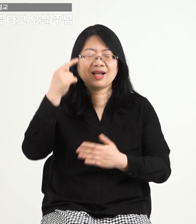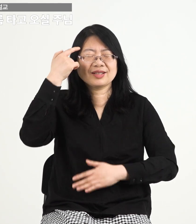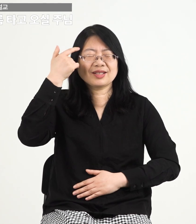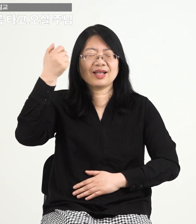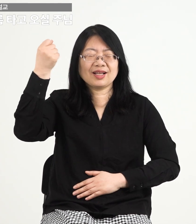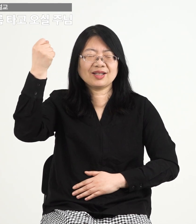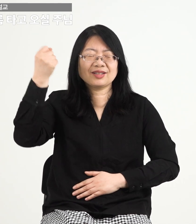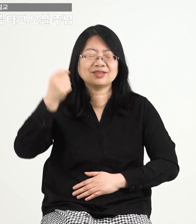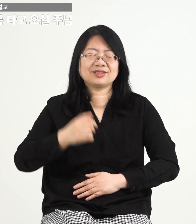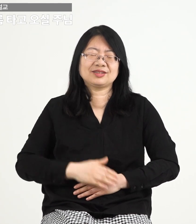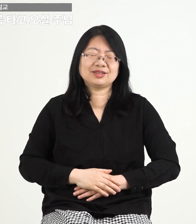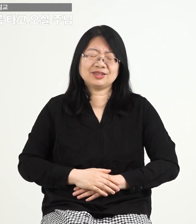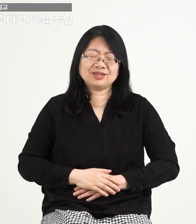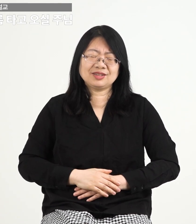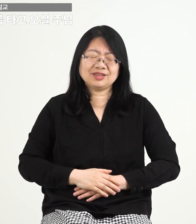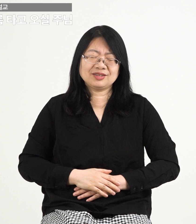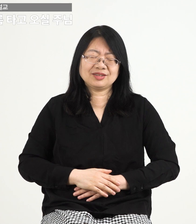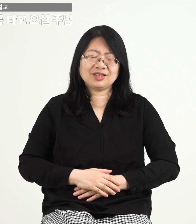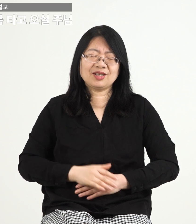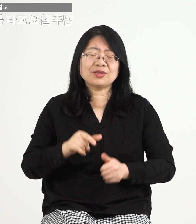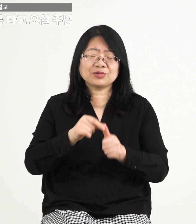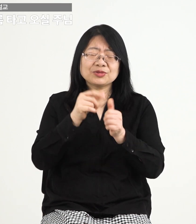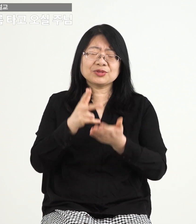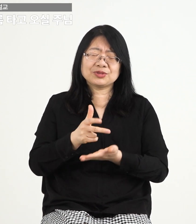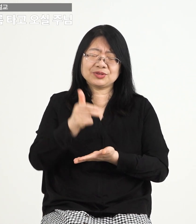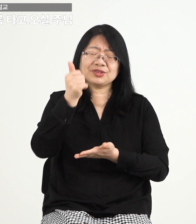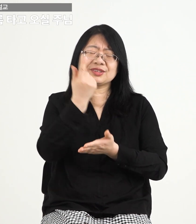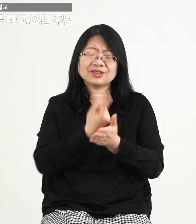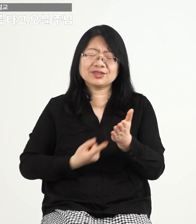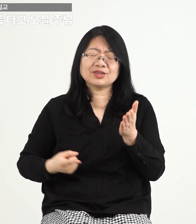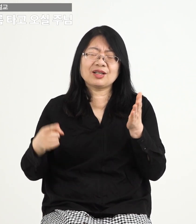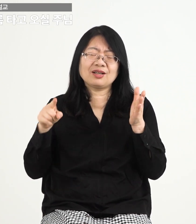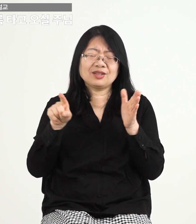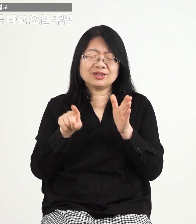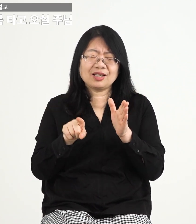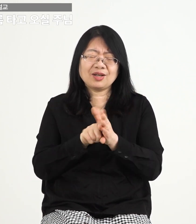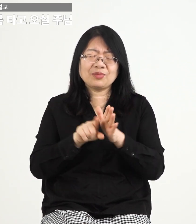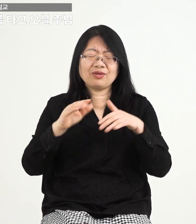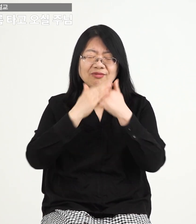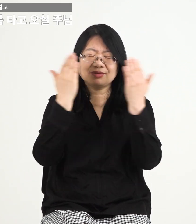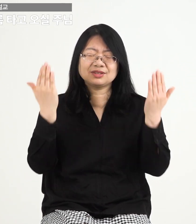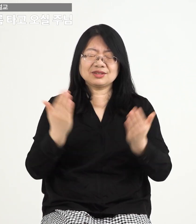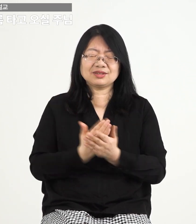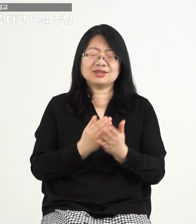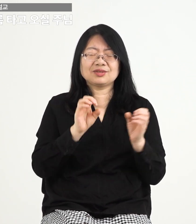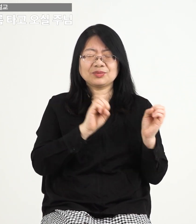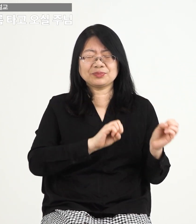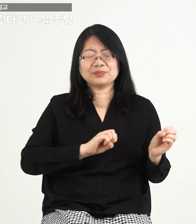구주를 위하여 모두 다 버려